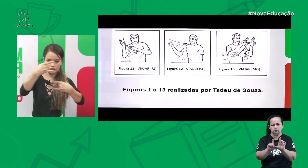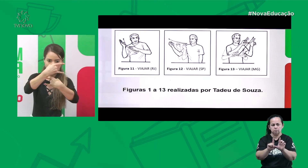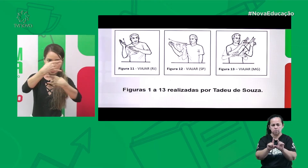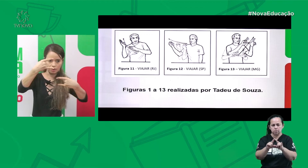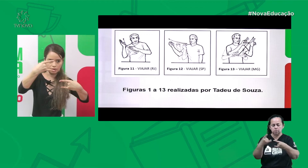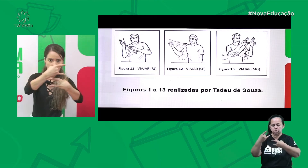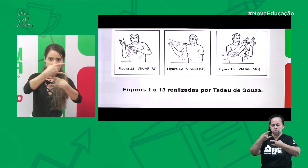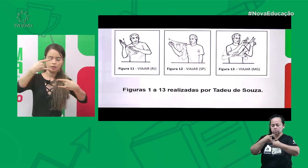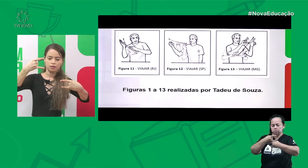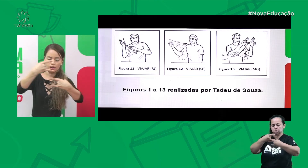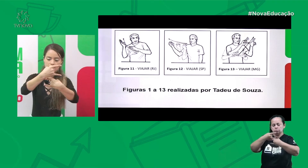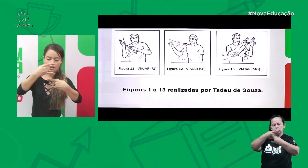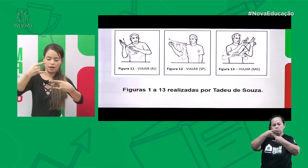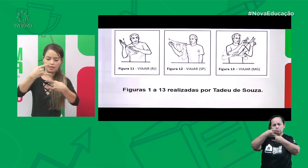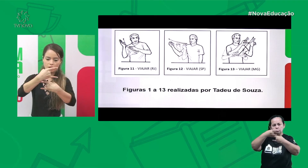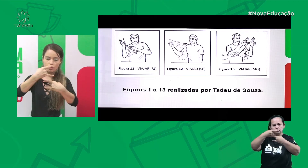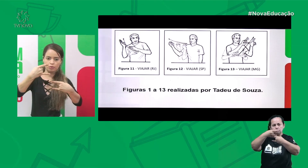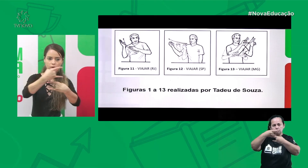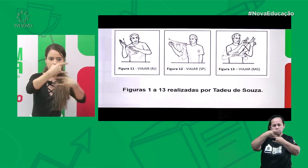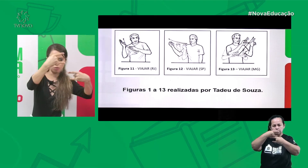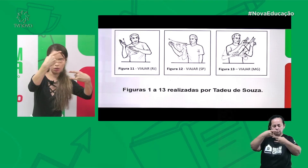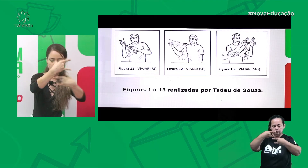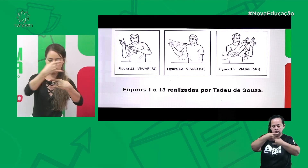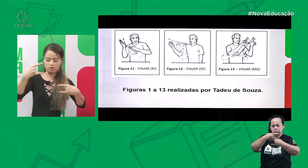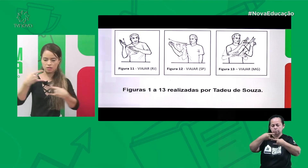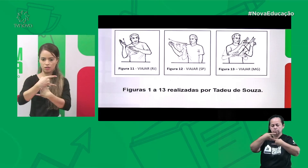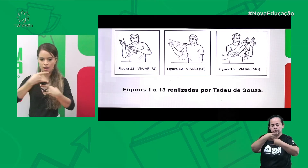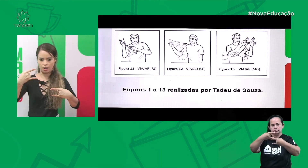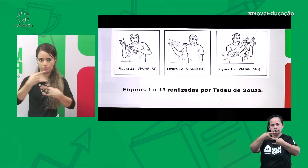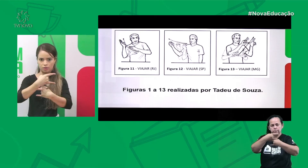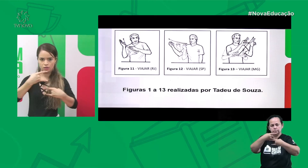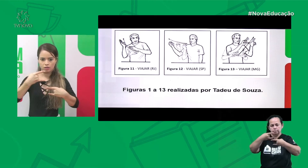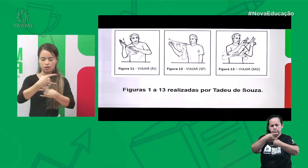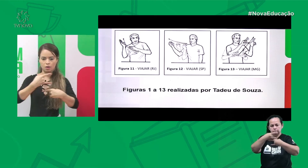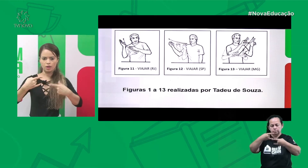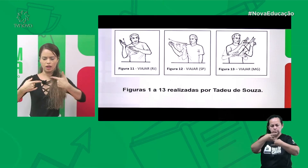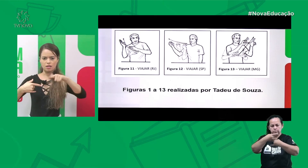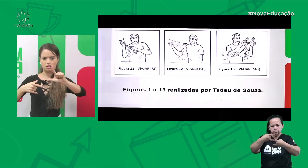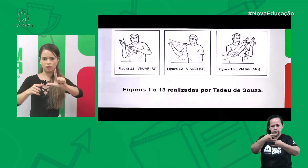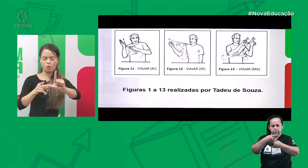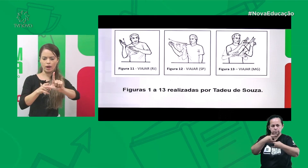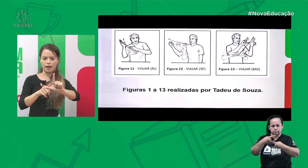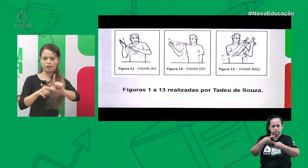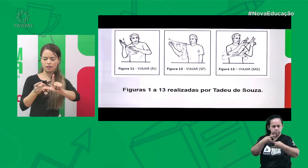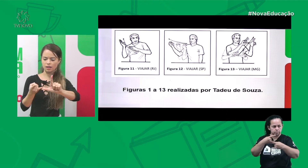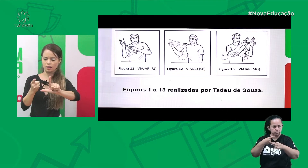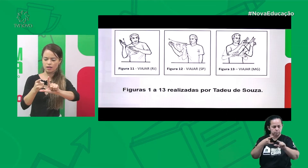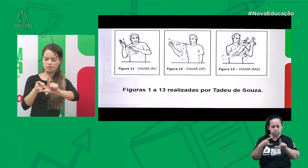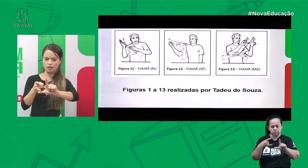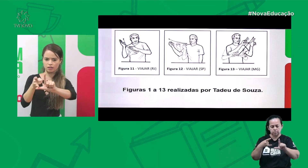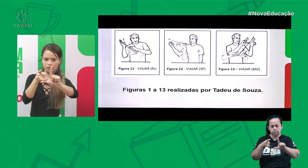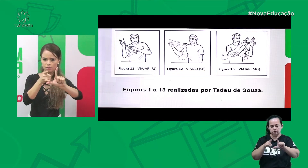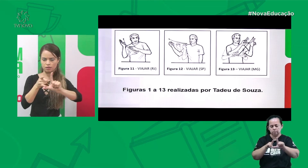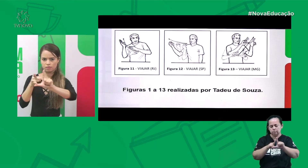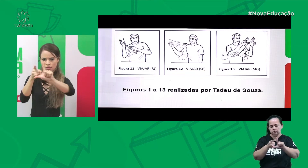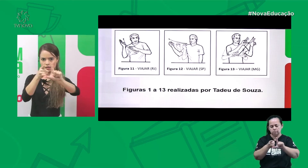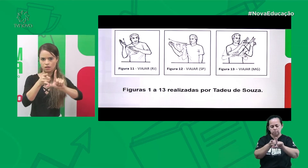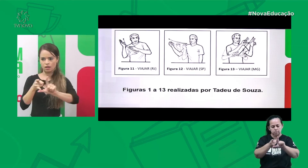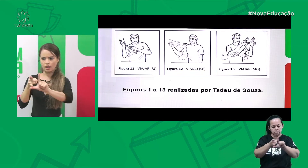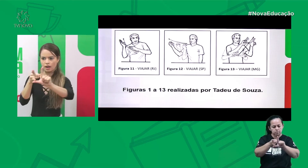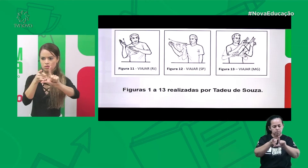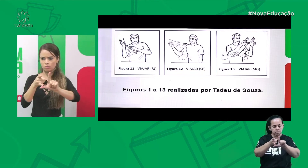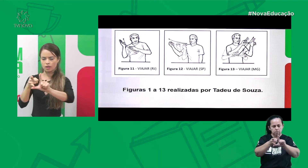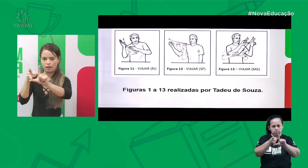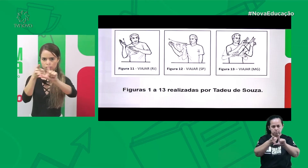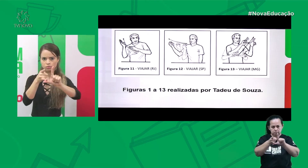eles criaram, né? Essa configuração de mãos assim, live. E também esse que é o L, né? E esse daqui,